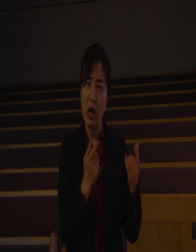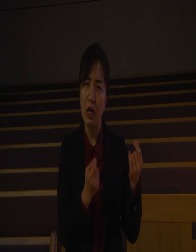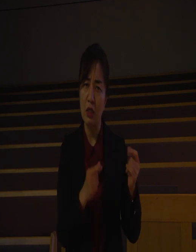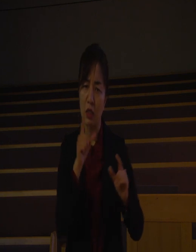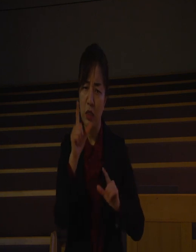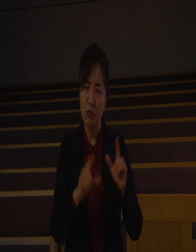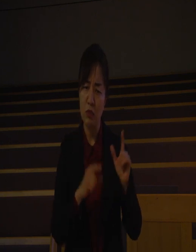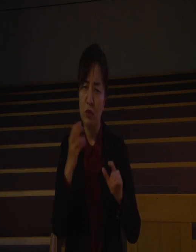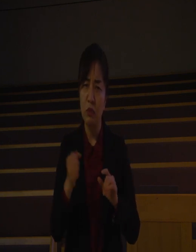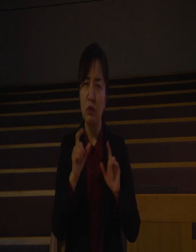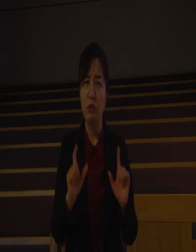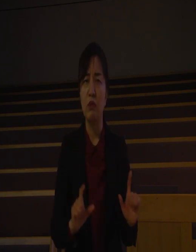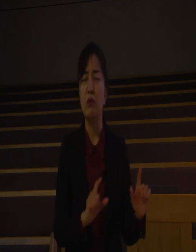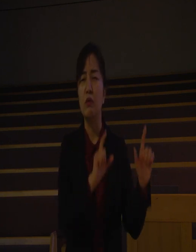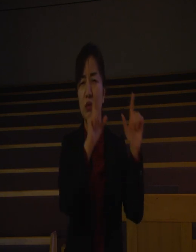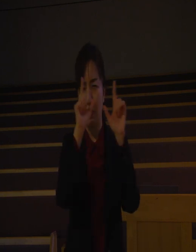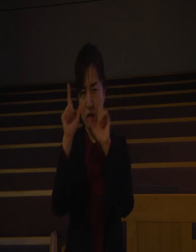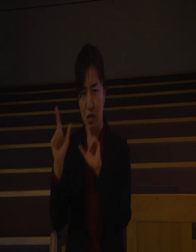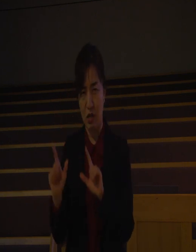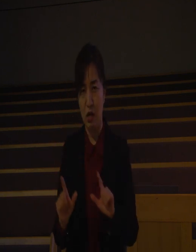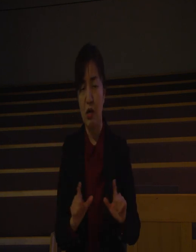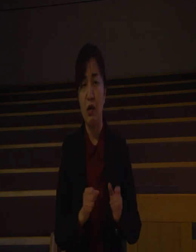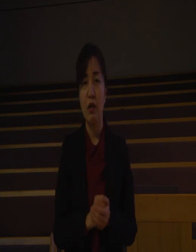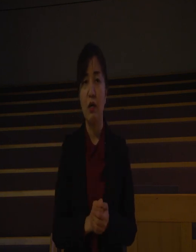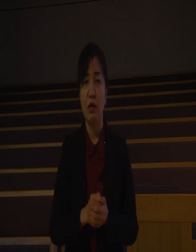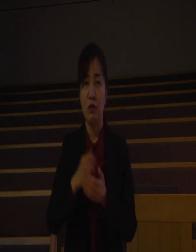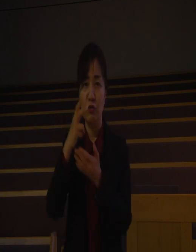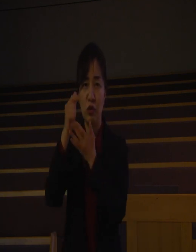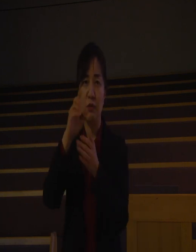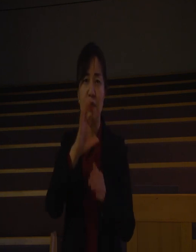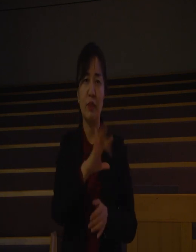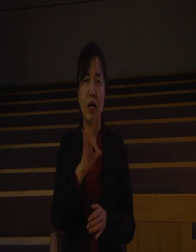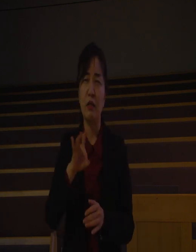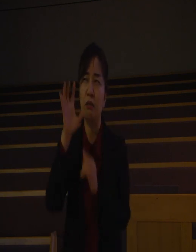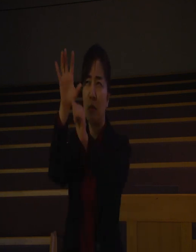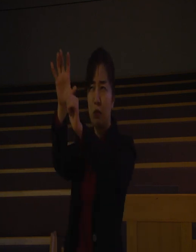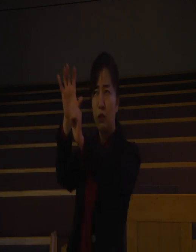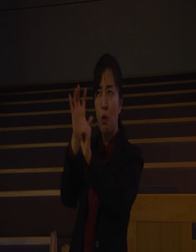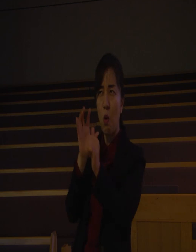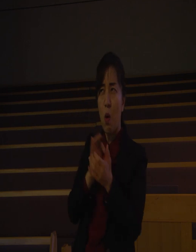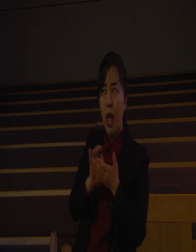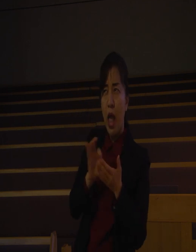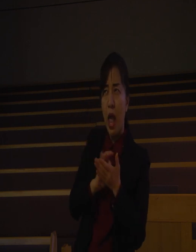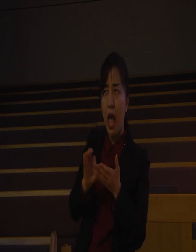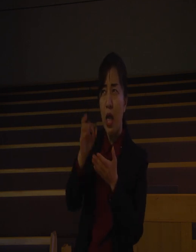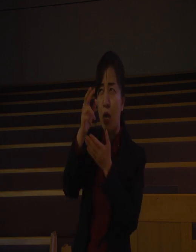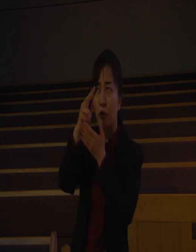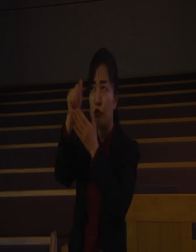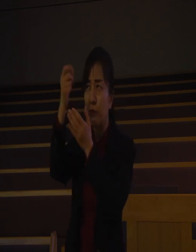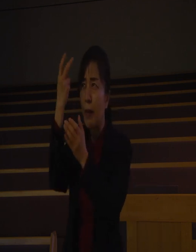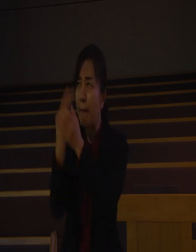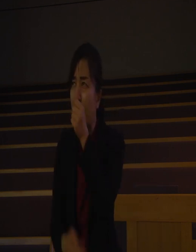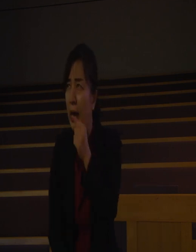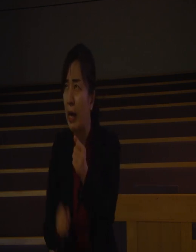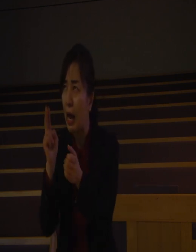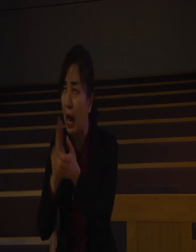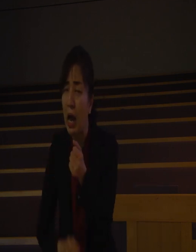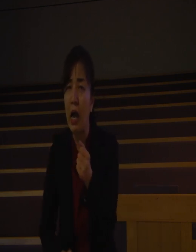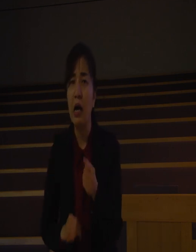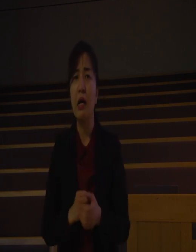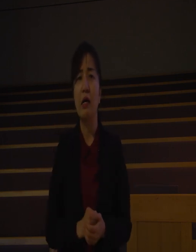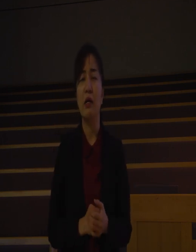똑같은 모습으로 살았습니까? 주님을 때론 이용하고 때로는 주님을 팔기도